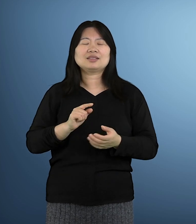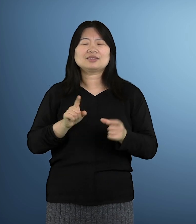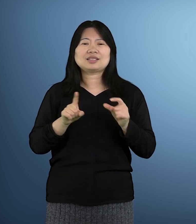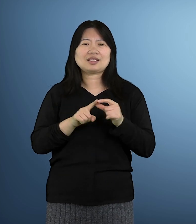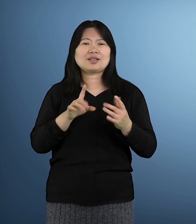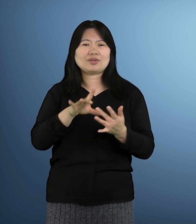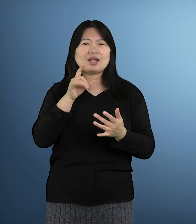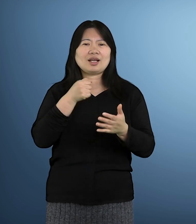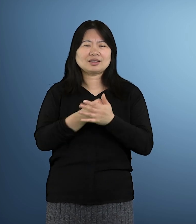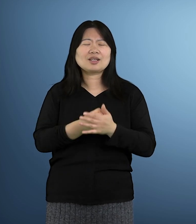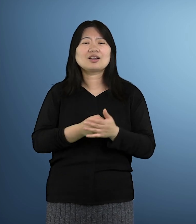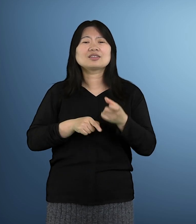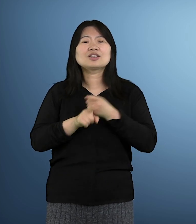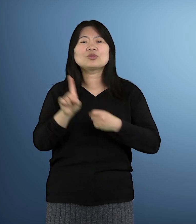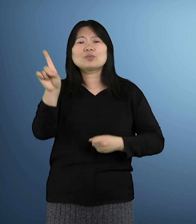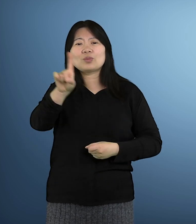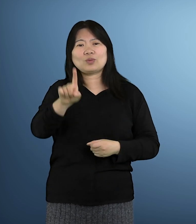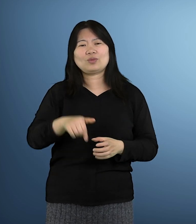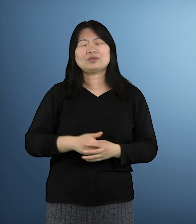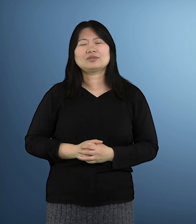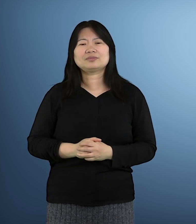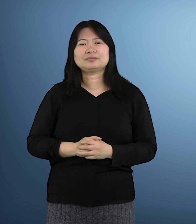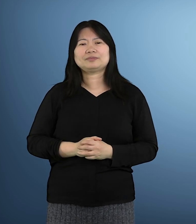이 단어를 채택한 이유가 뭘까요?